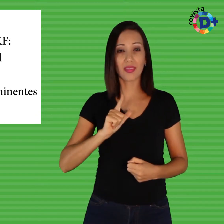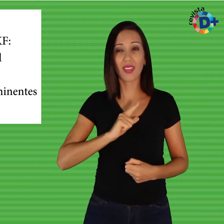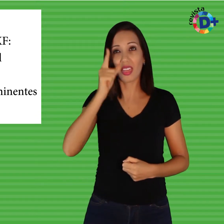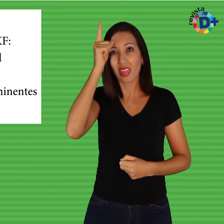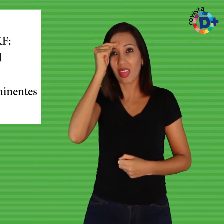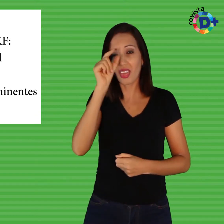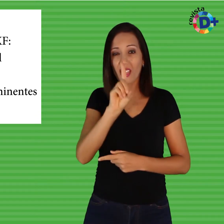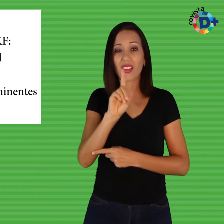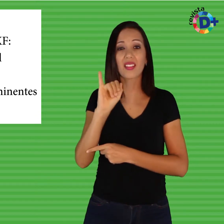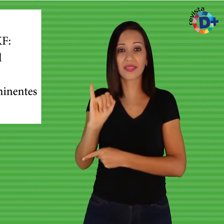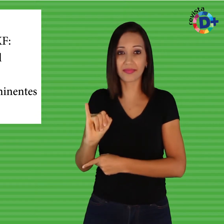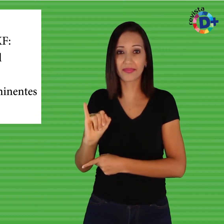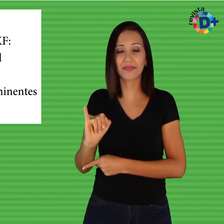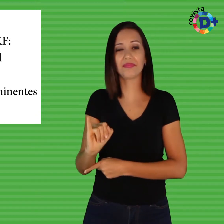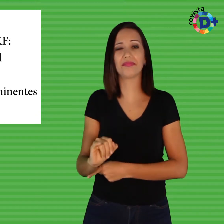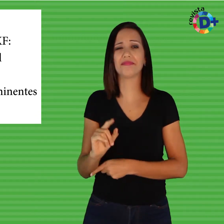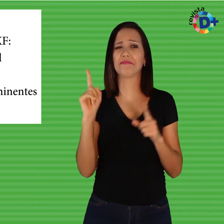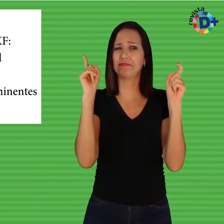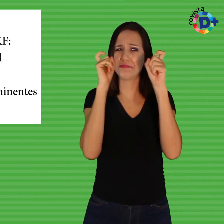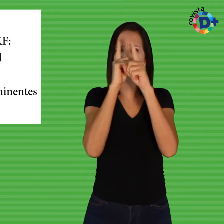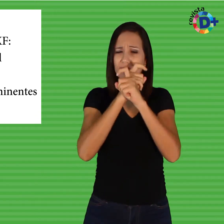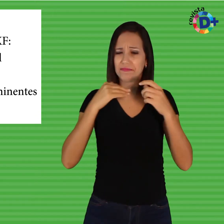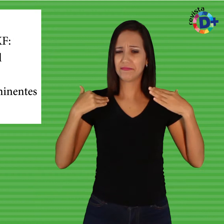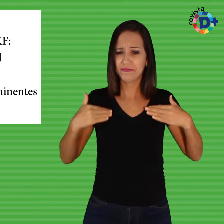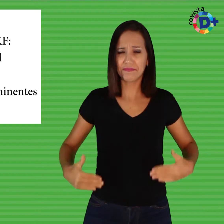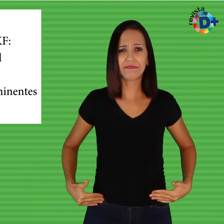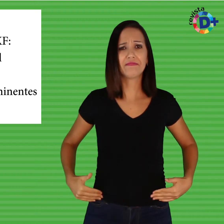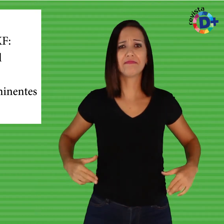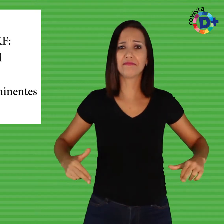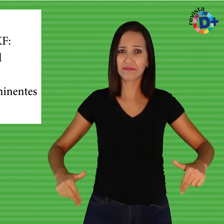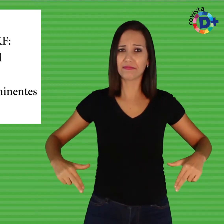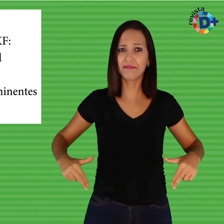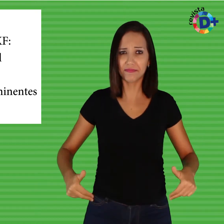deficiência intelectual, dificuldade motora,